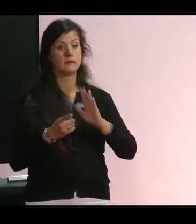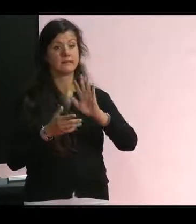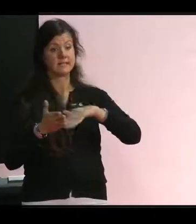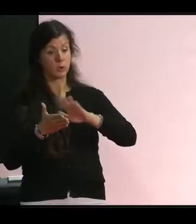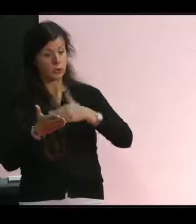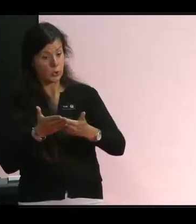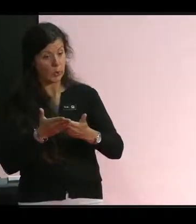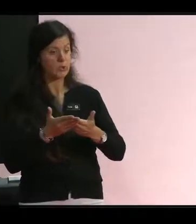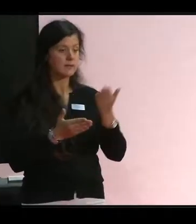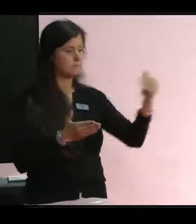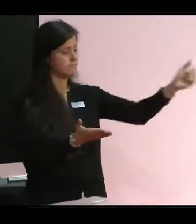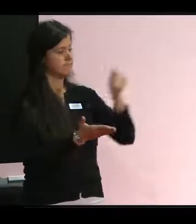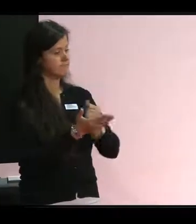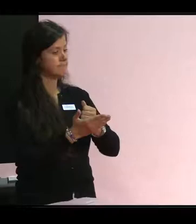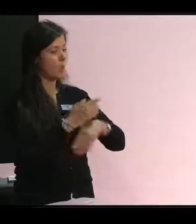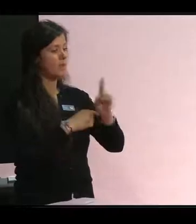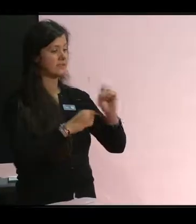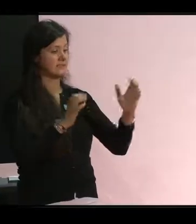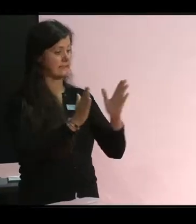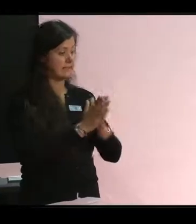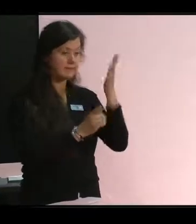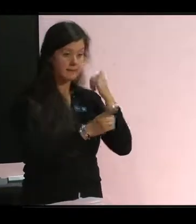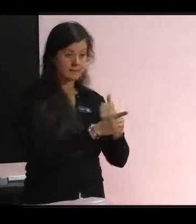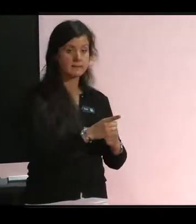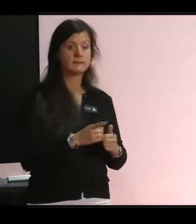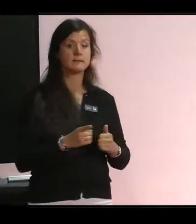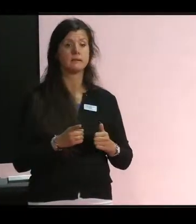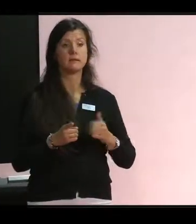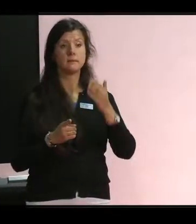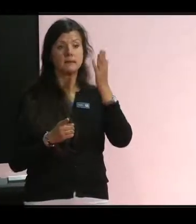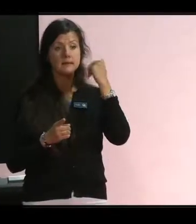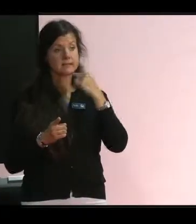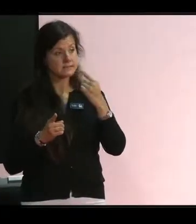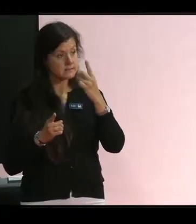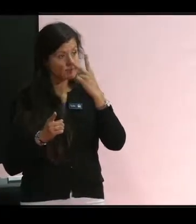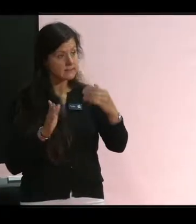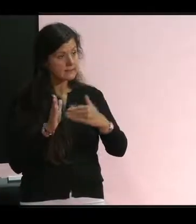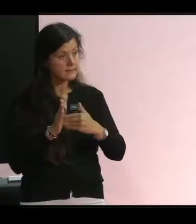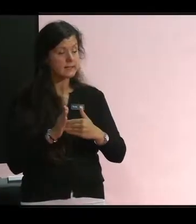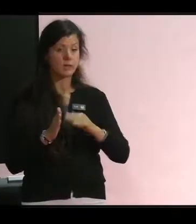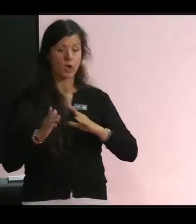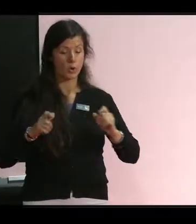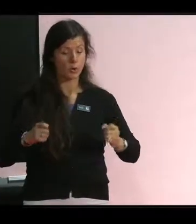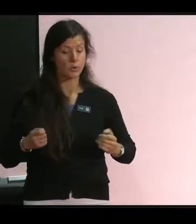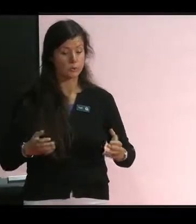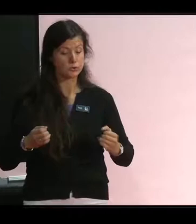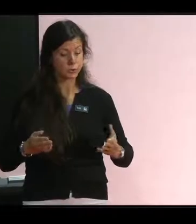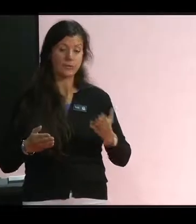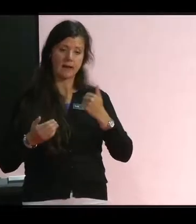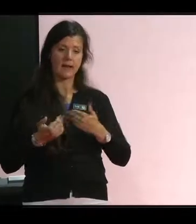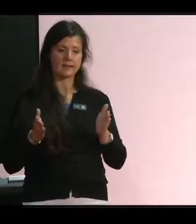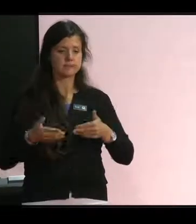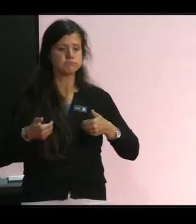till strejker och demonstrationer. Det går att se till att folk som sitter i rullstol kan ta sig fram.